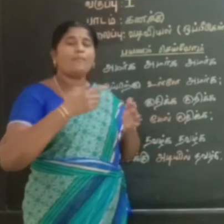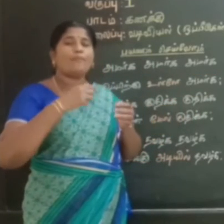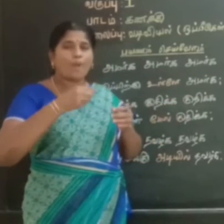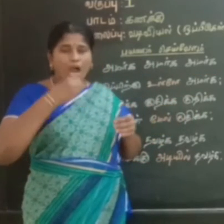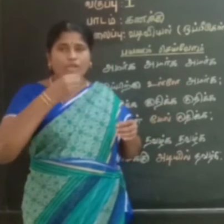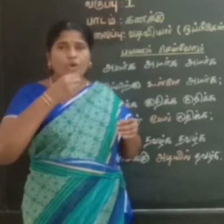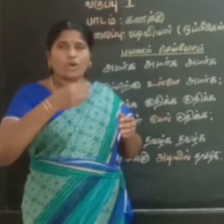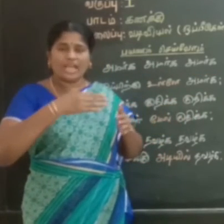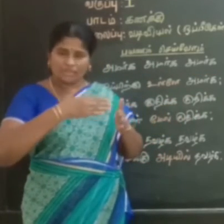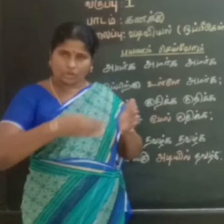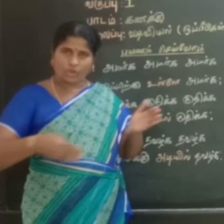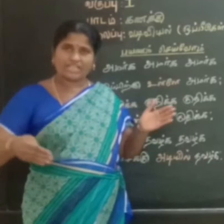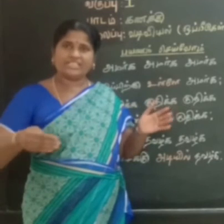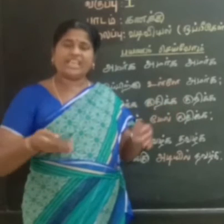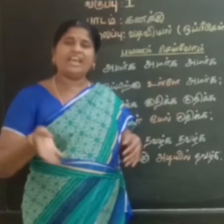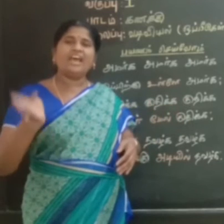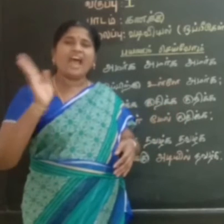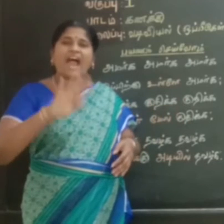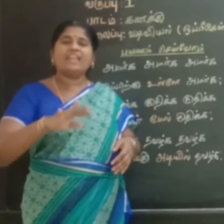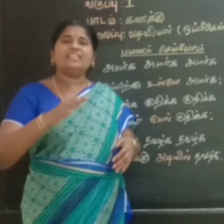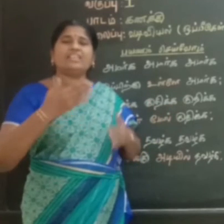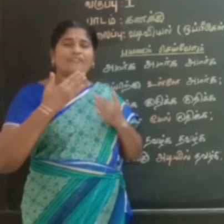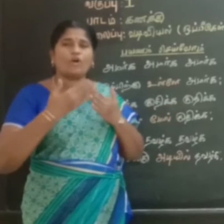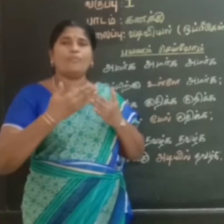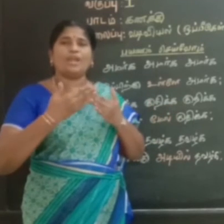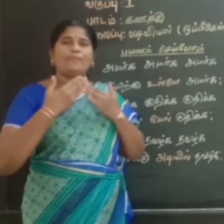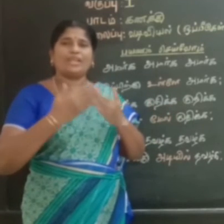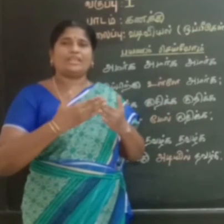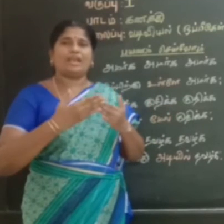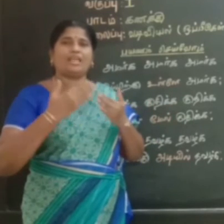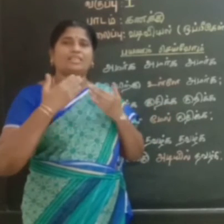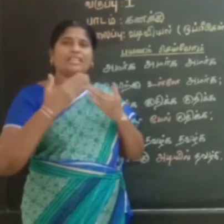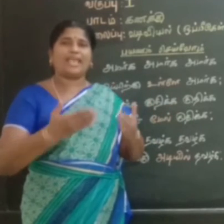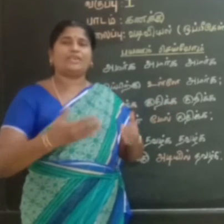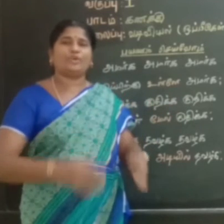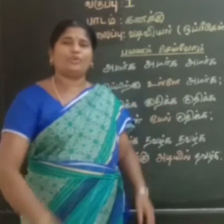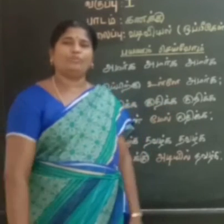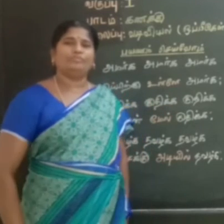பாட்டோட தொடர்ச்சிய அடுத்த வகுப்புல படிக்கலாம். தேங்க்யூ.